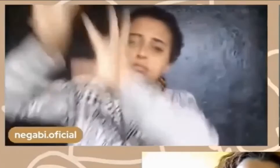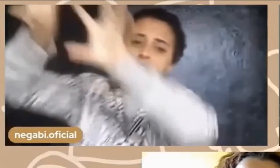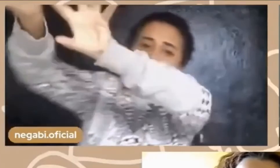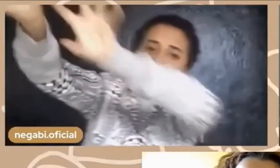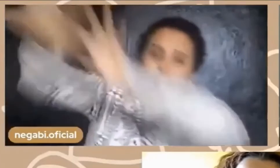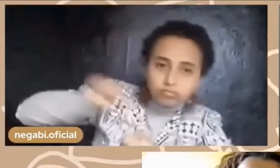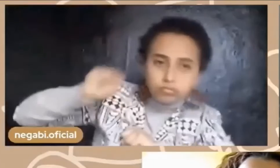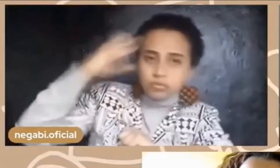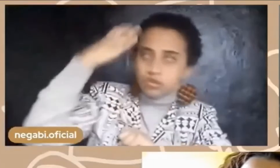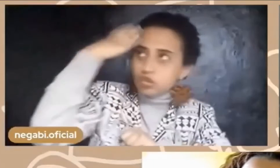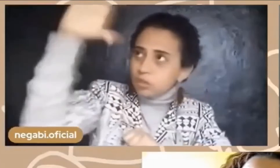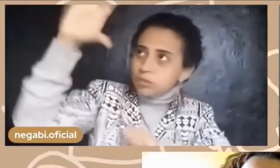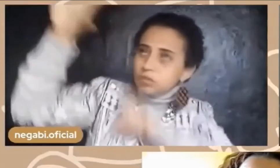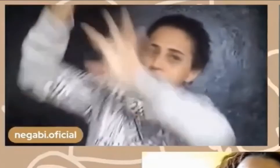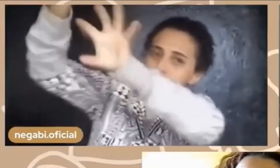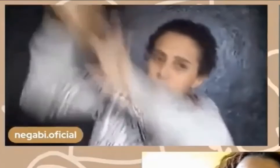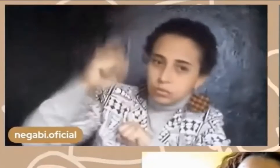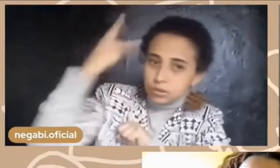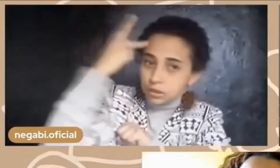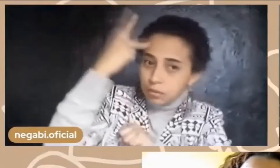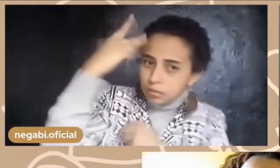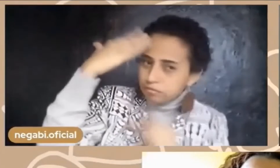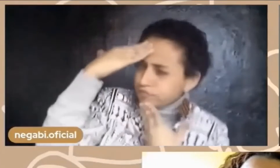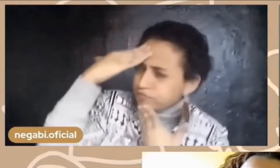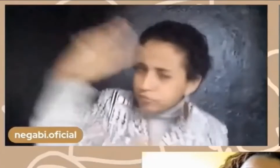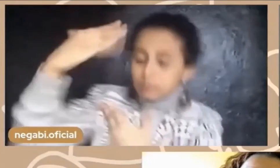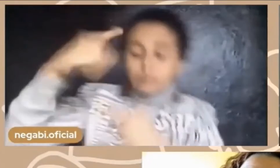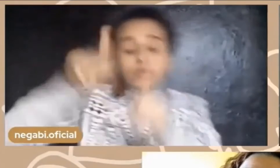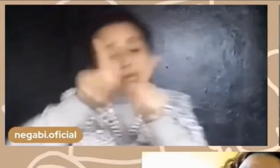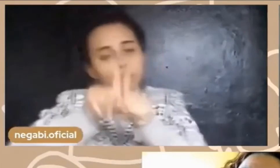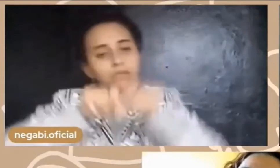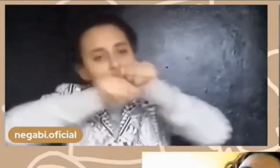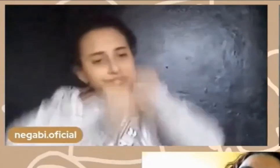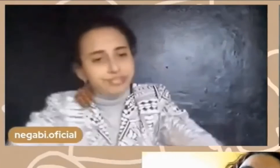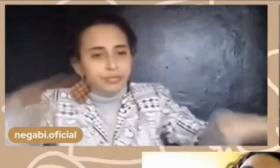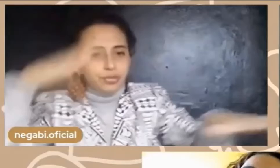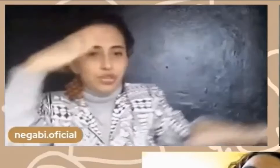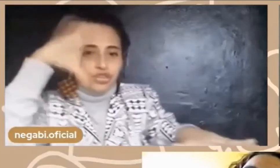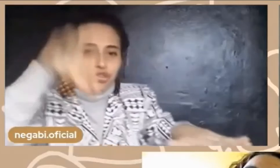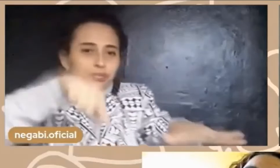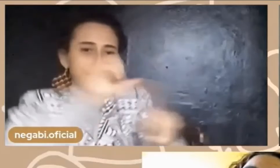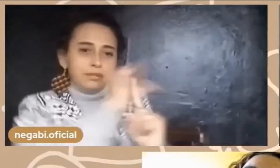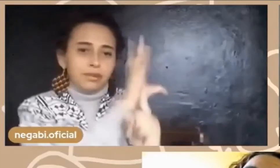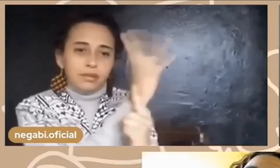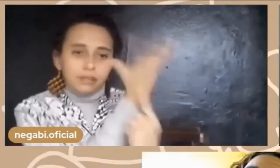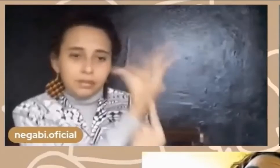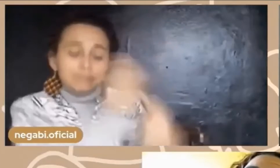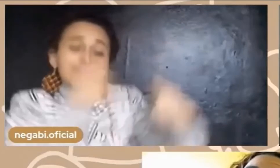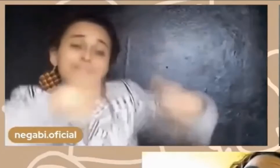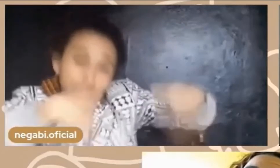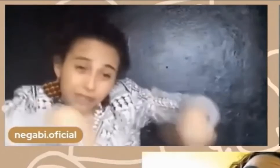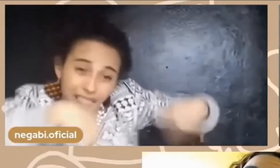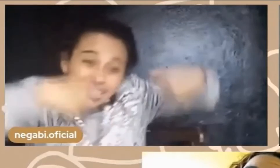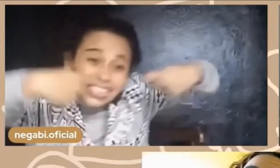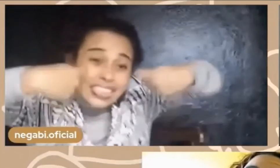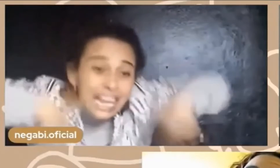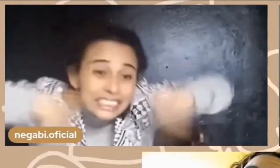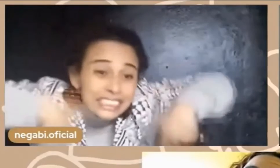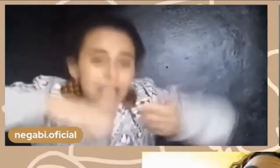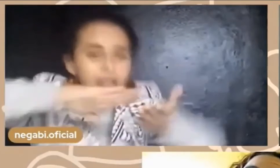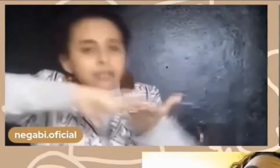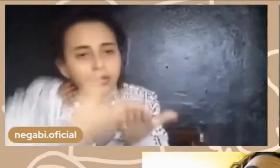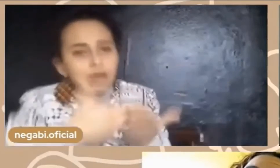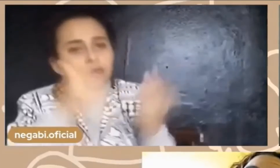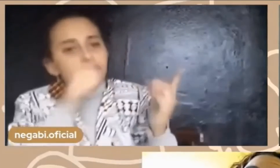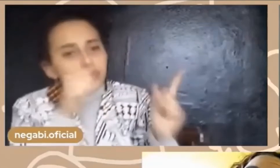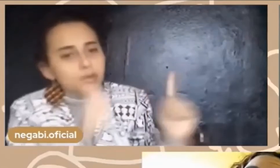influência do Islã é forte. Tem uma presença maior dos intérpretes lá. E eu acabei trazendo isso para aqui para Santa